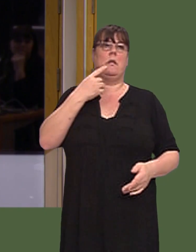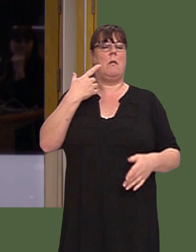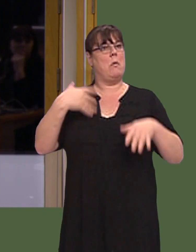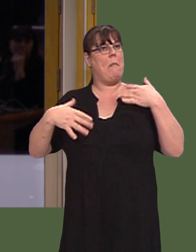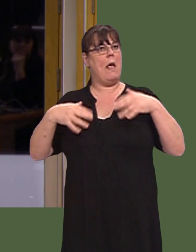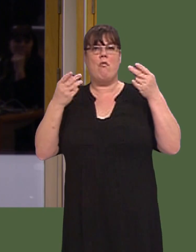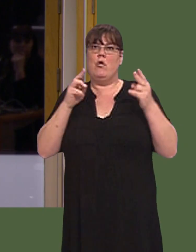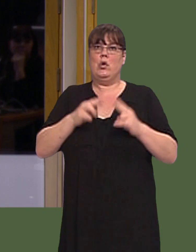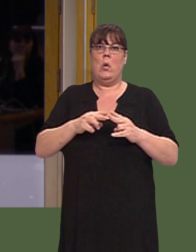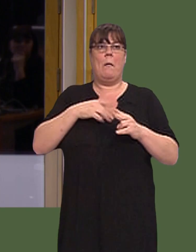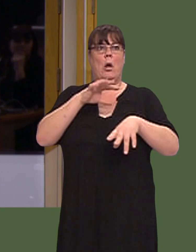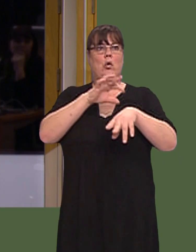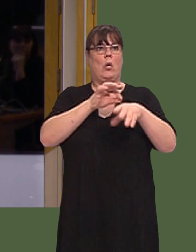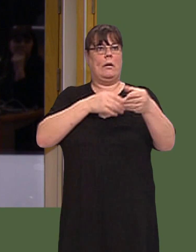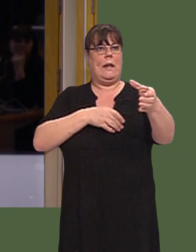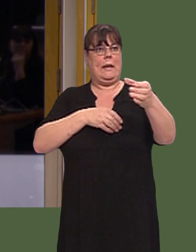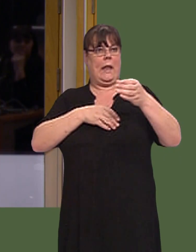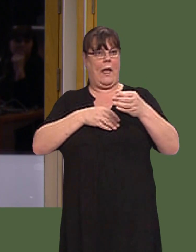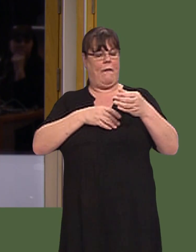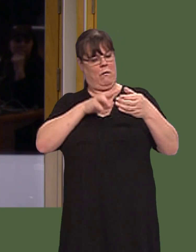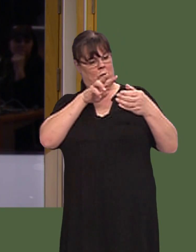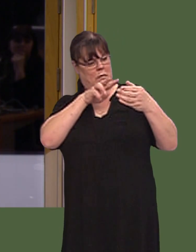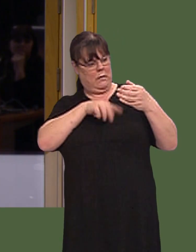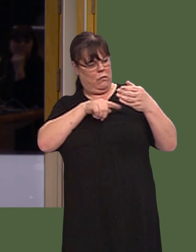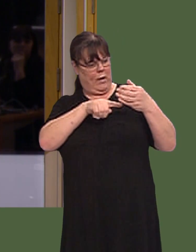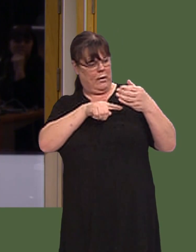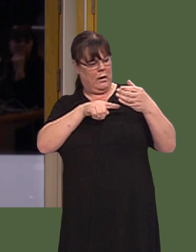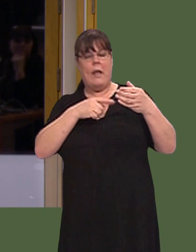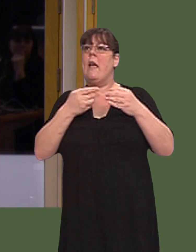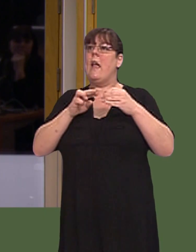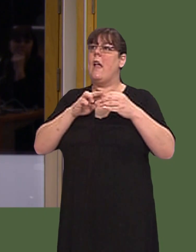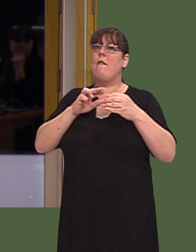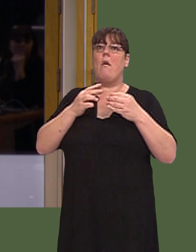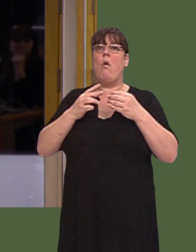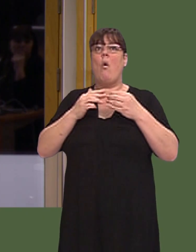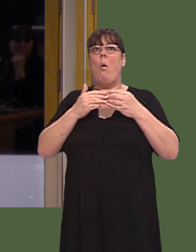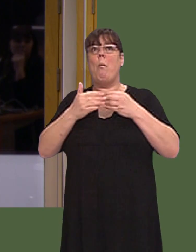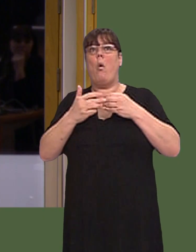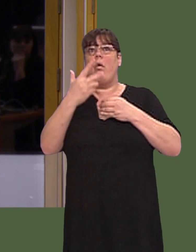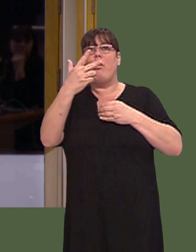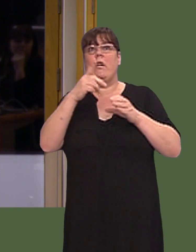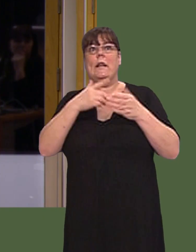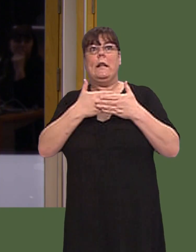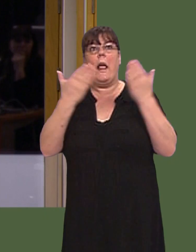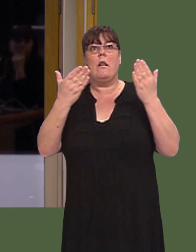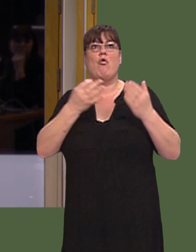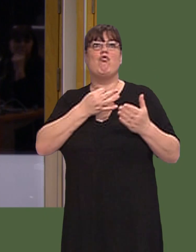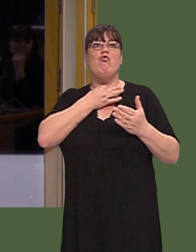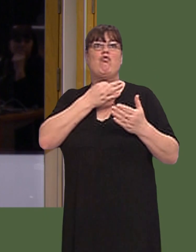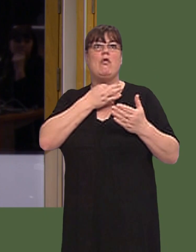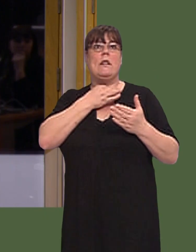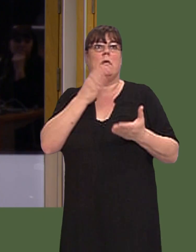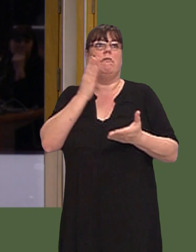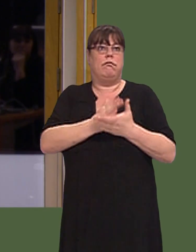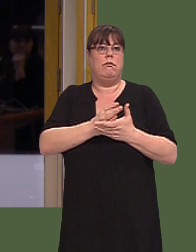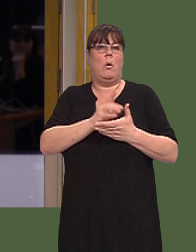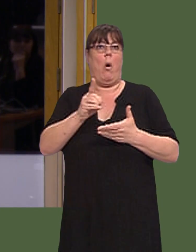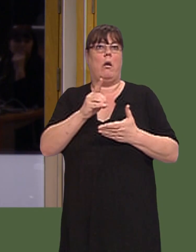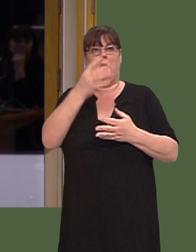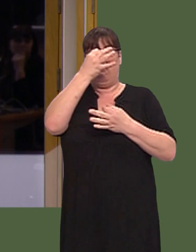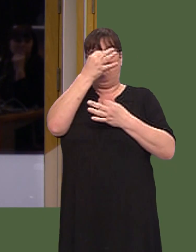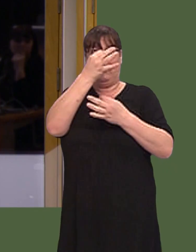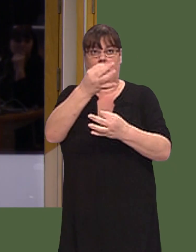mae'r ddarpariaeth wrth gwrs yn mynd i lawr. Wel, wrth gwrs, ni wedi gweld enghreifftiau lle mae y meddygfeydd wedi gweud bod nhw ddim eisiau aros